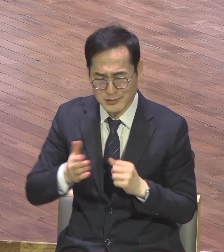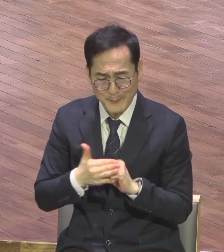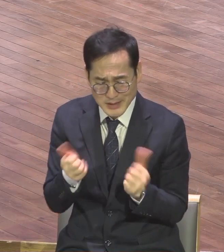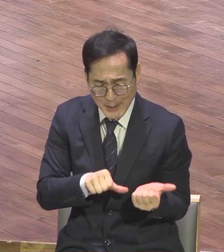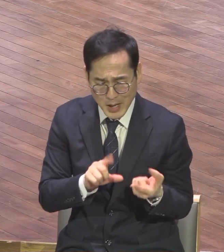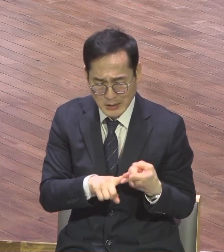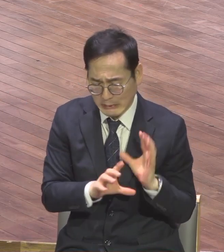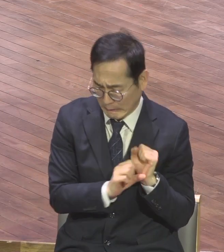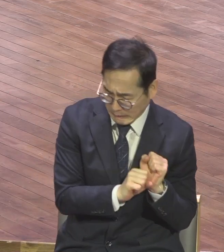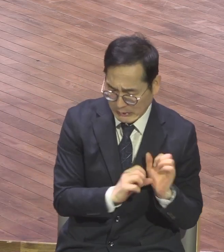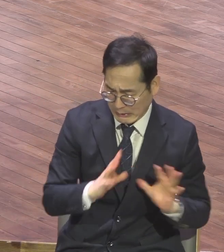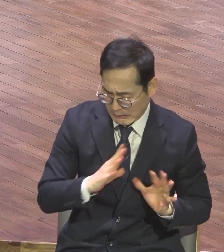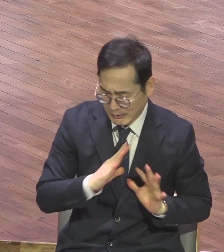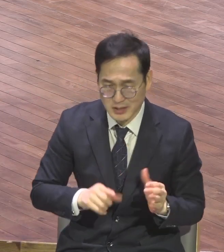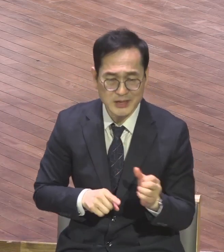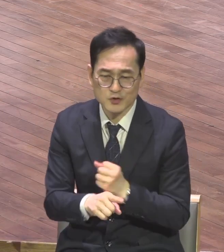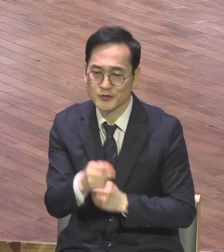아니다.